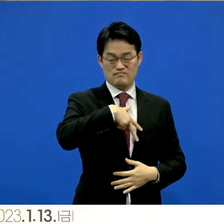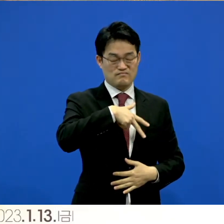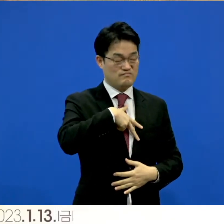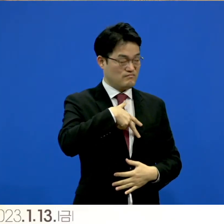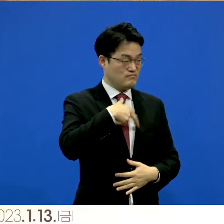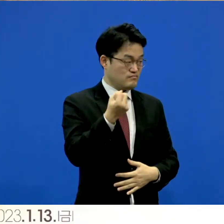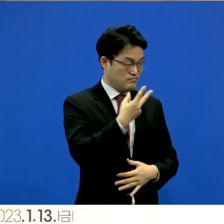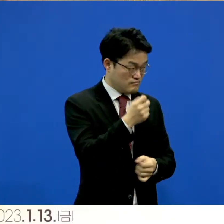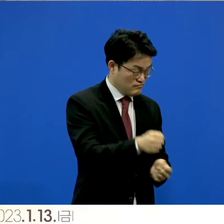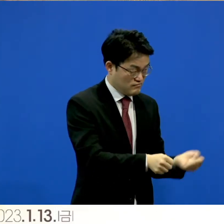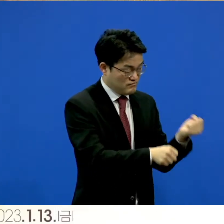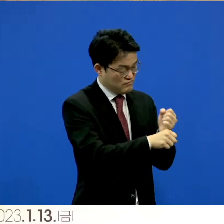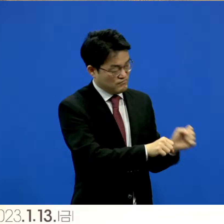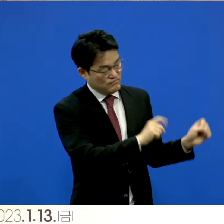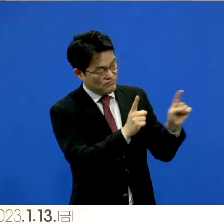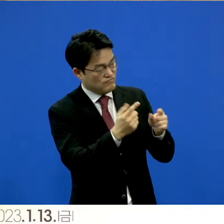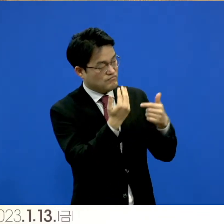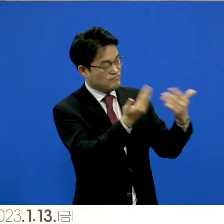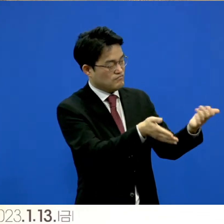환대가 얼마나 중요하죠.